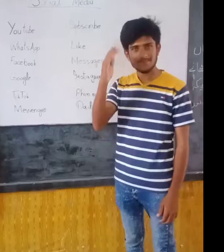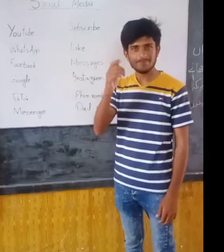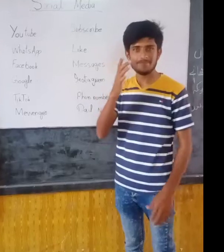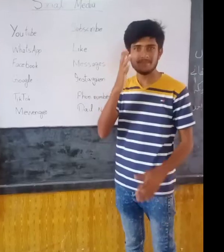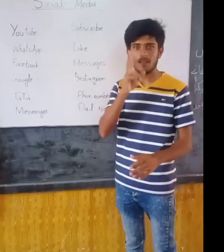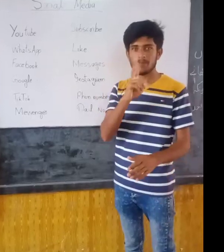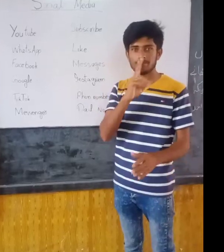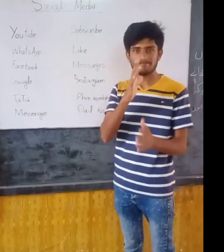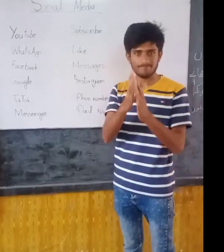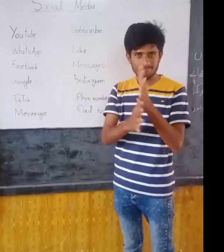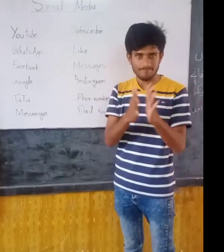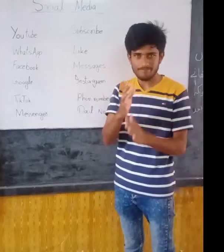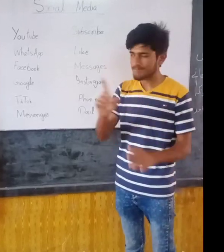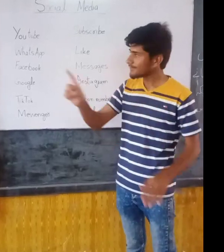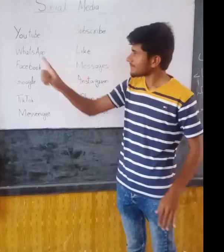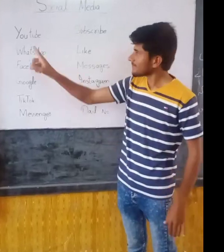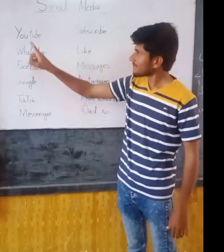अस्सलाम वालेकुम, मैं आपको साइन लैंग्वेज